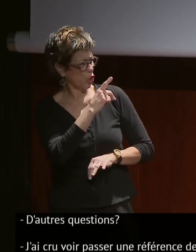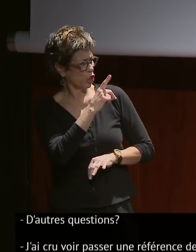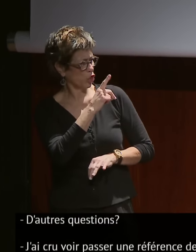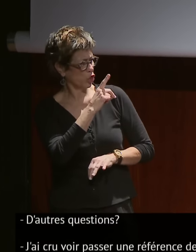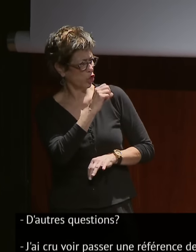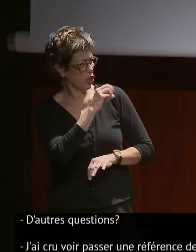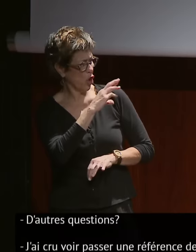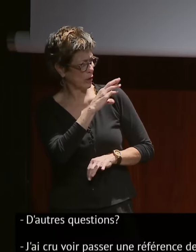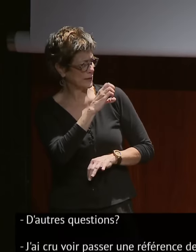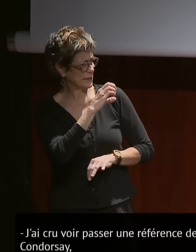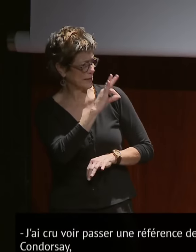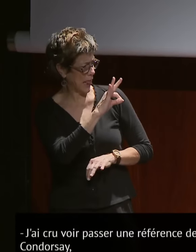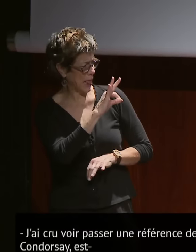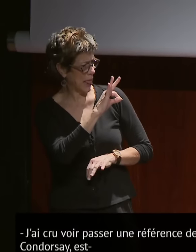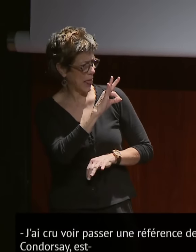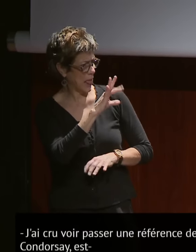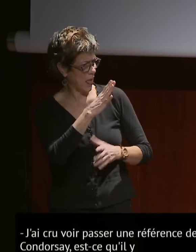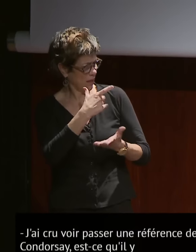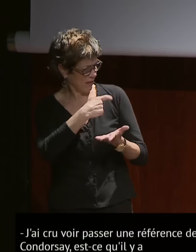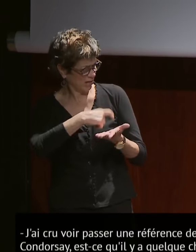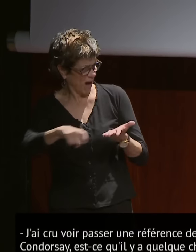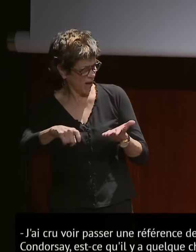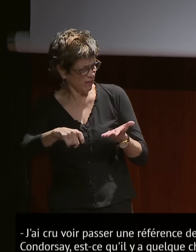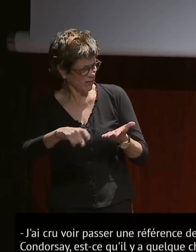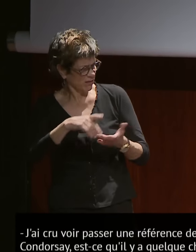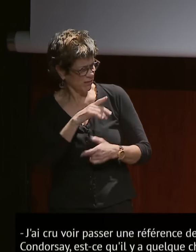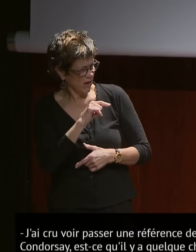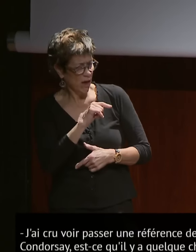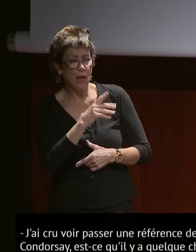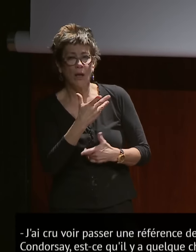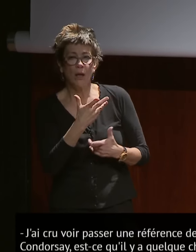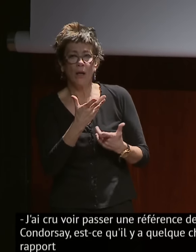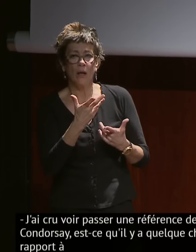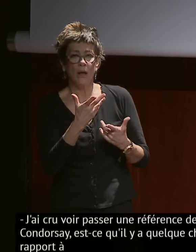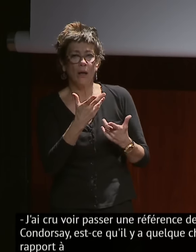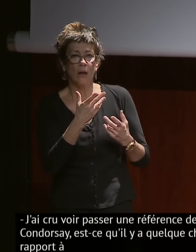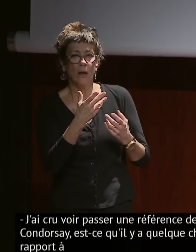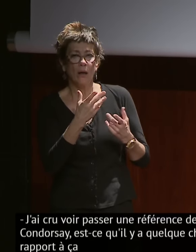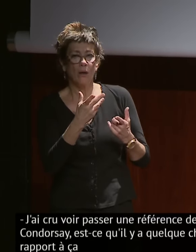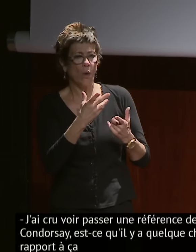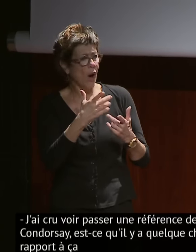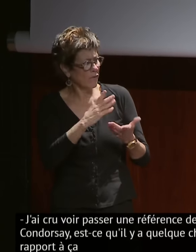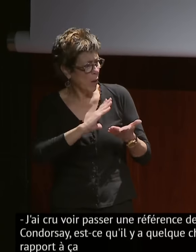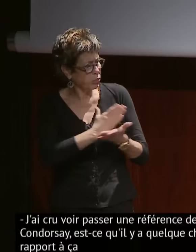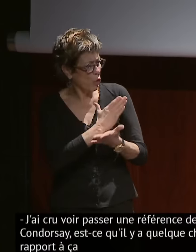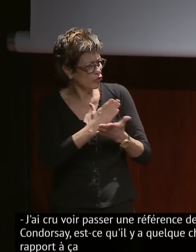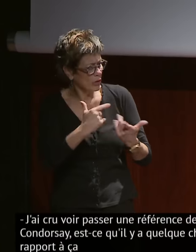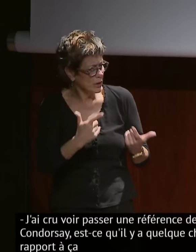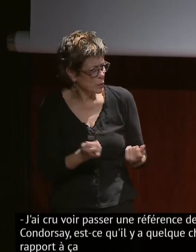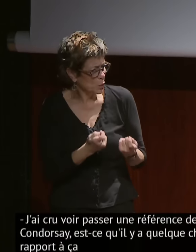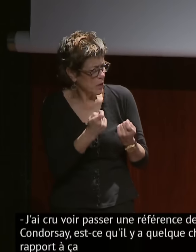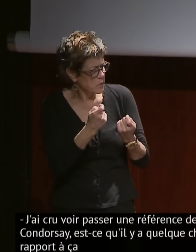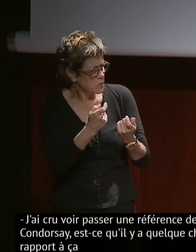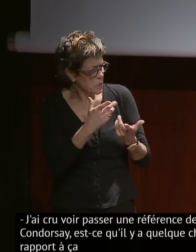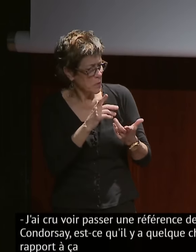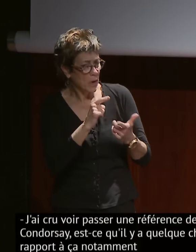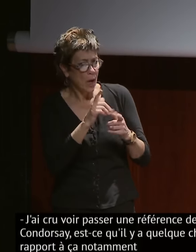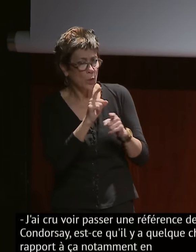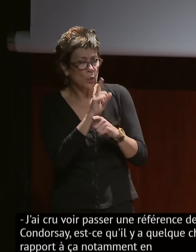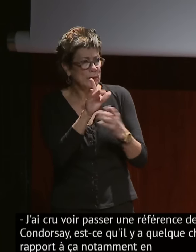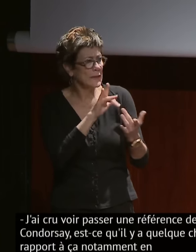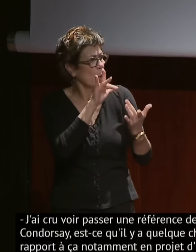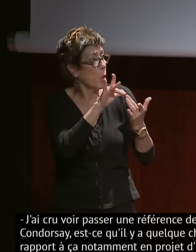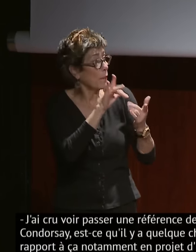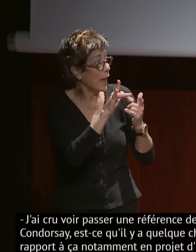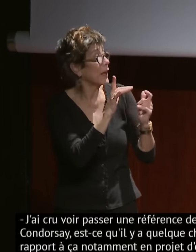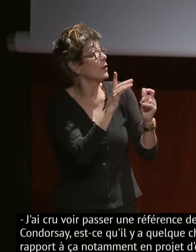y a quelque chose, des traces qui sont restées par rapport à ça, notamment en matière de projet d'éducation, voire aussi des contacts avec